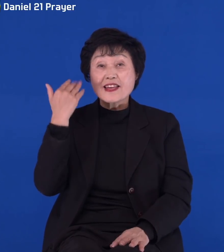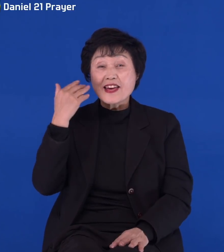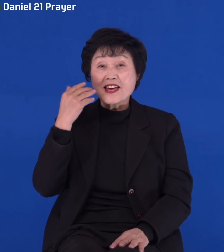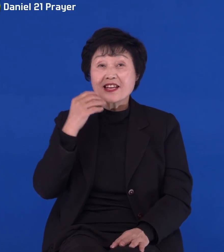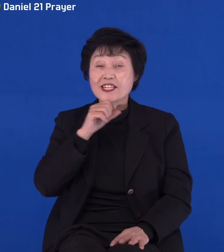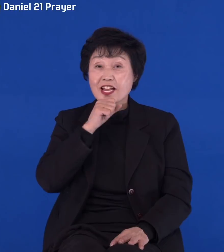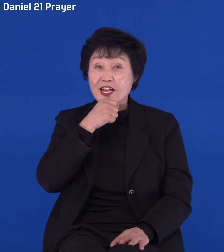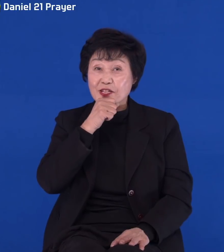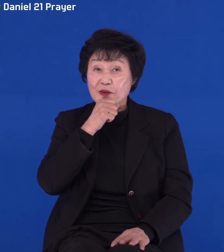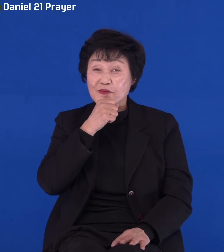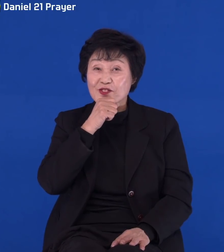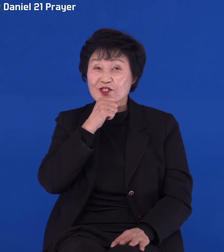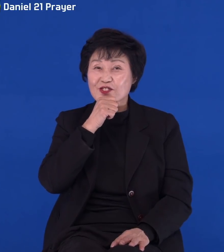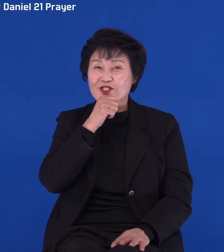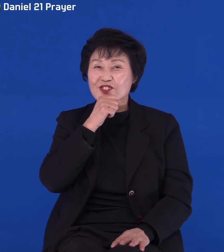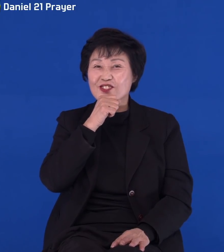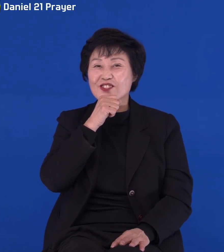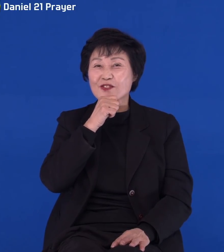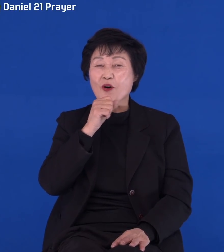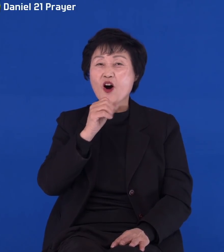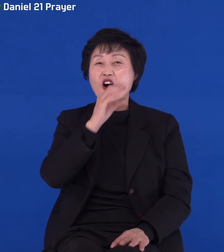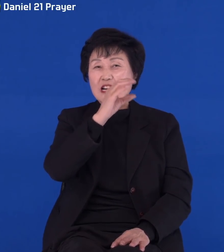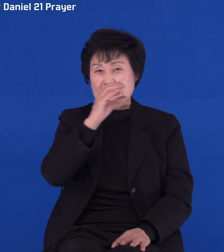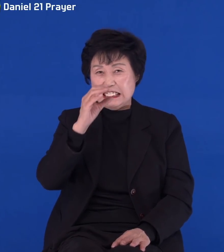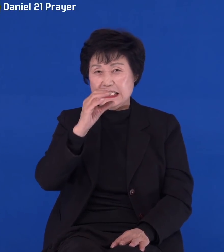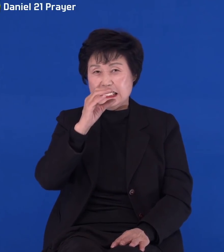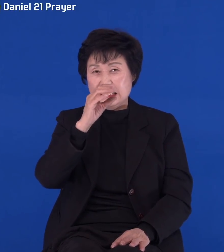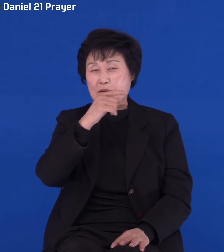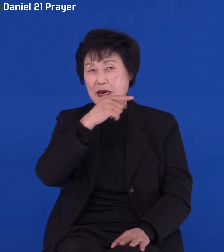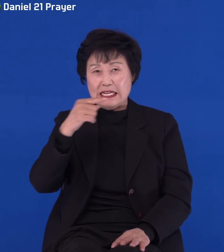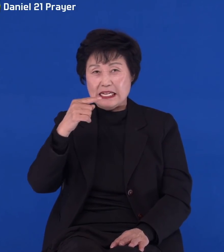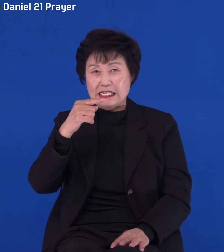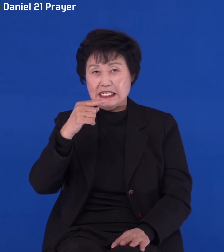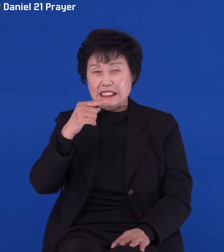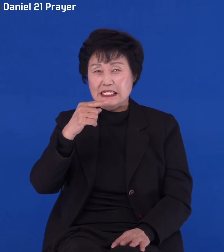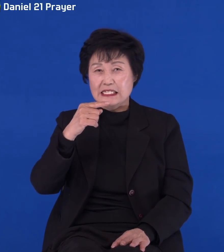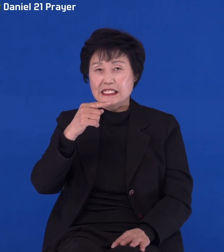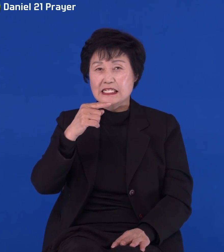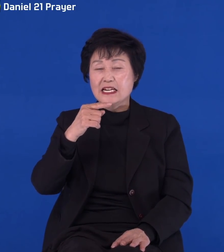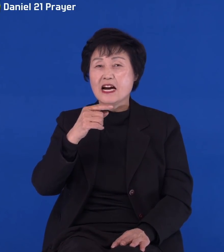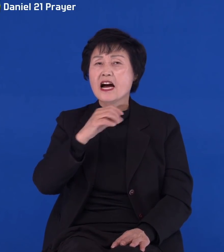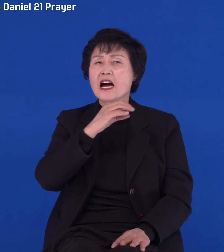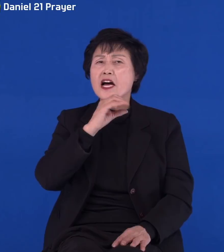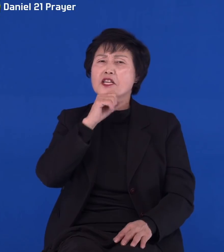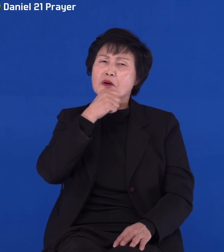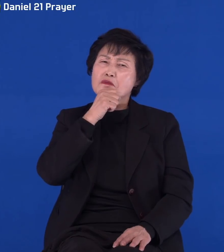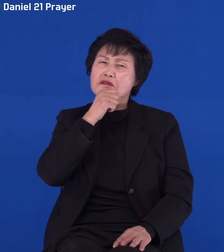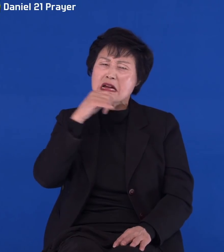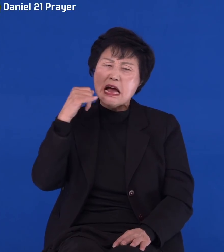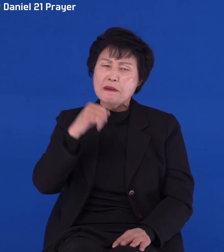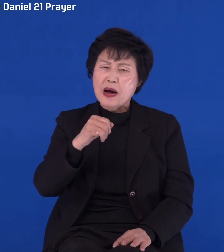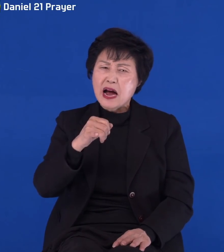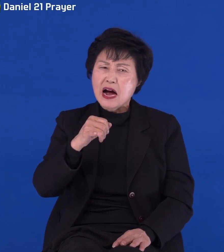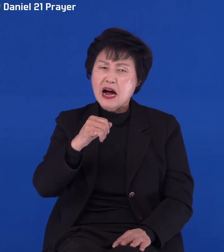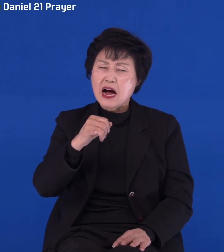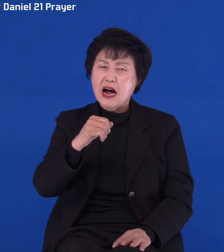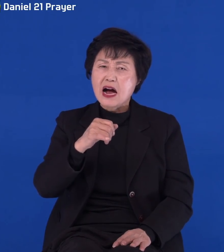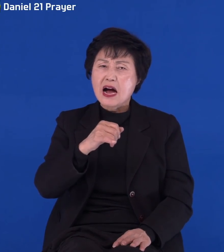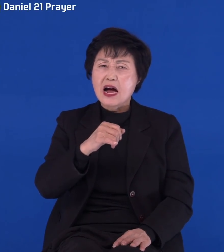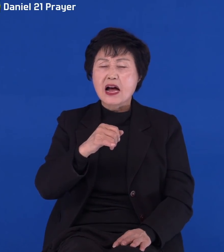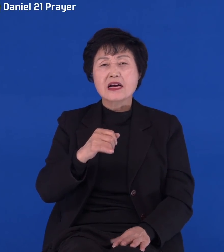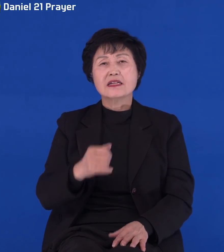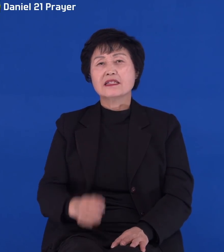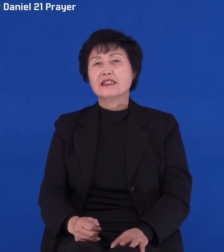받아봤습니까? 4.3 만점에 C-F를 맞으면 학점이 1, 2, 3에 나옵니다. 1.23. 살다 이런 학점을 처음